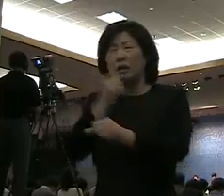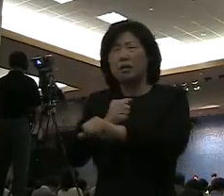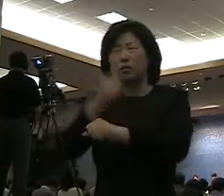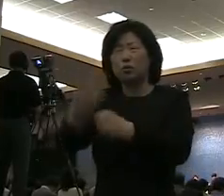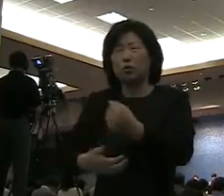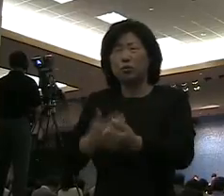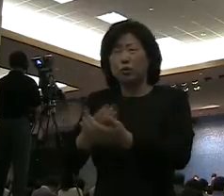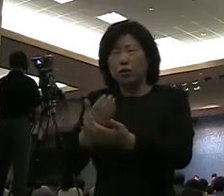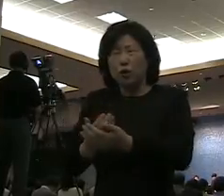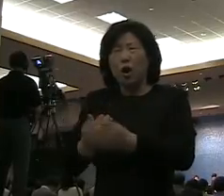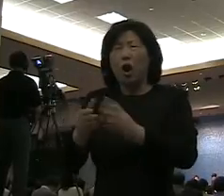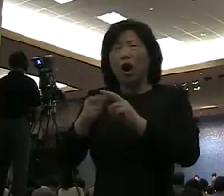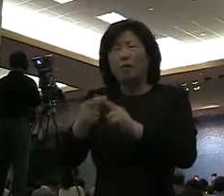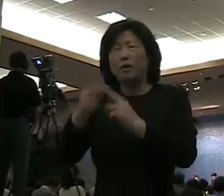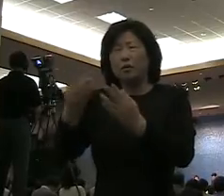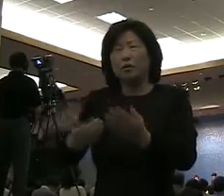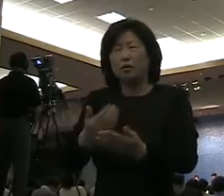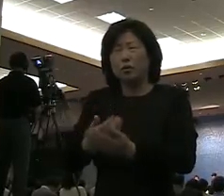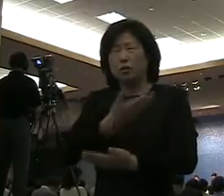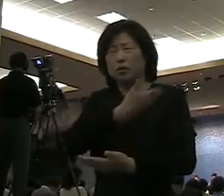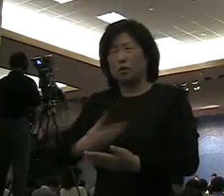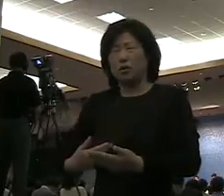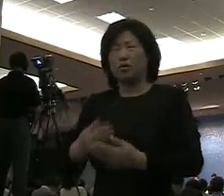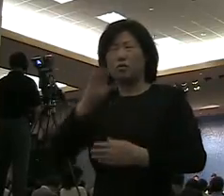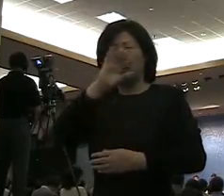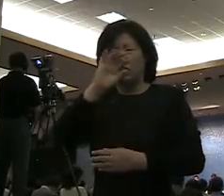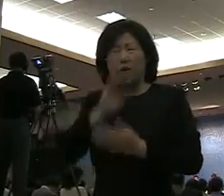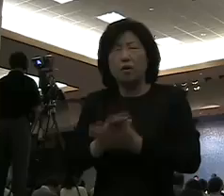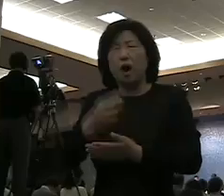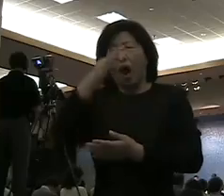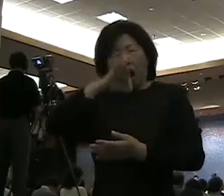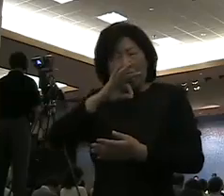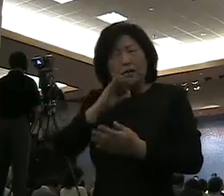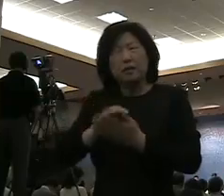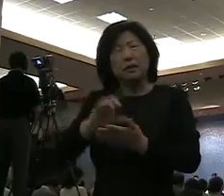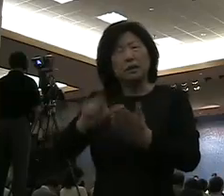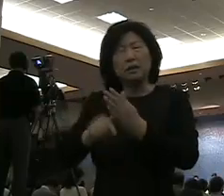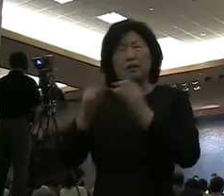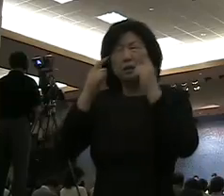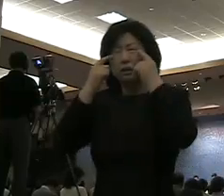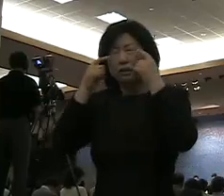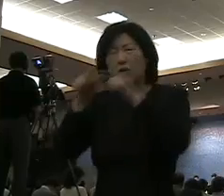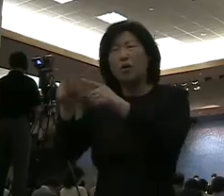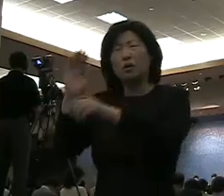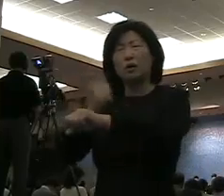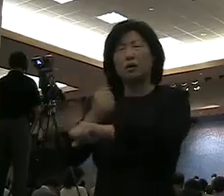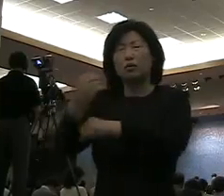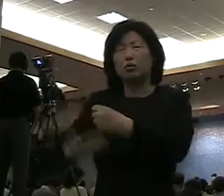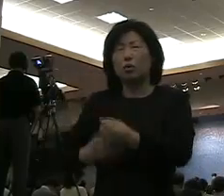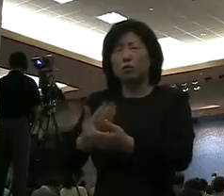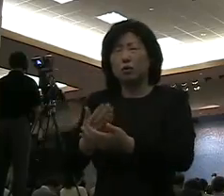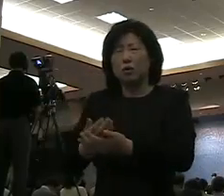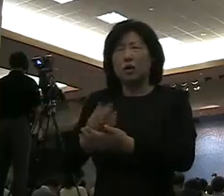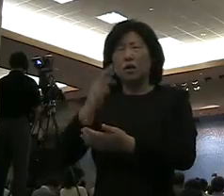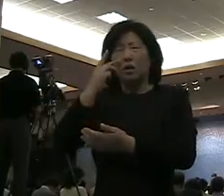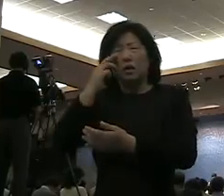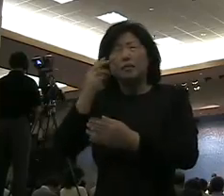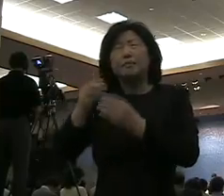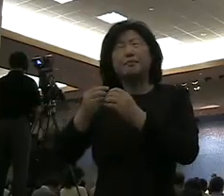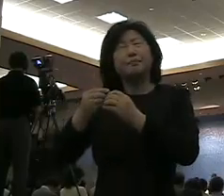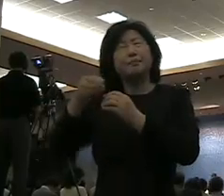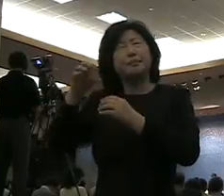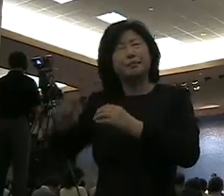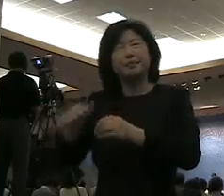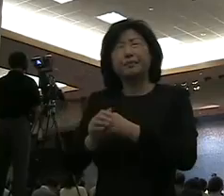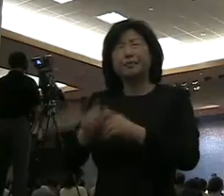함께하여 주시사 제자훈련을 효과적으로 적용할 수 있는 시각을 보게 하옵소서. 태국에서 교회 기청 사역을 준비하고 계시는